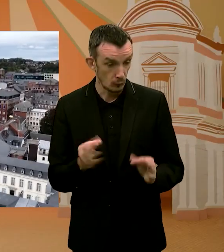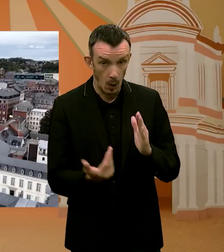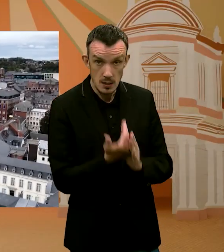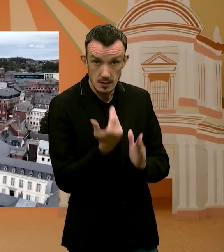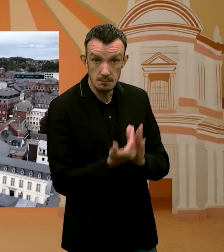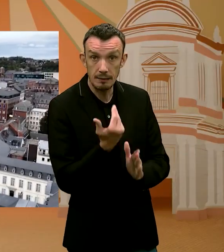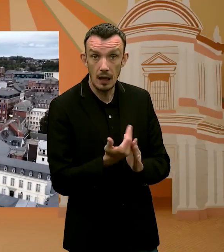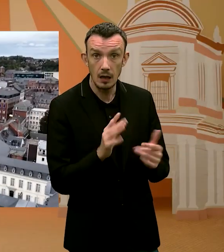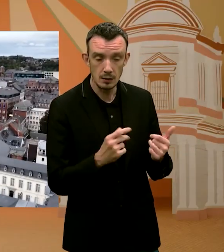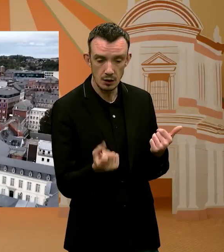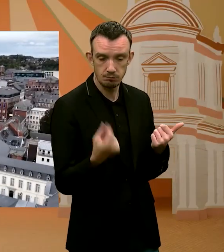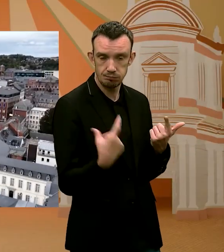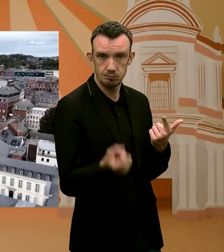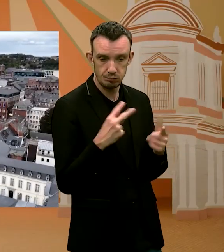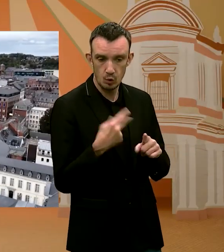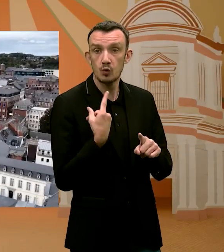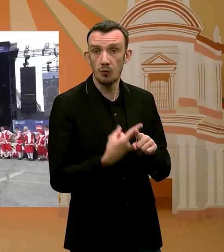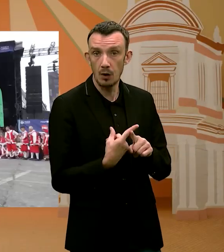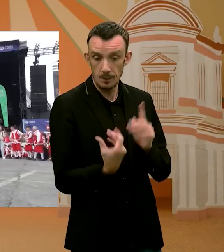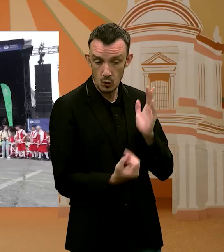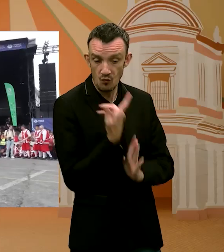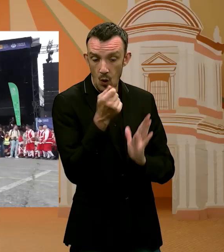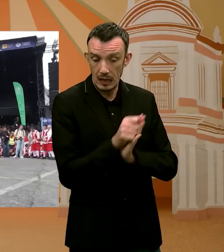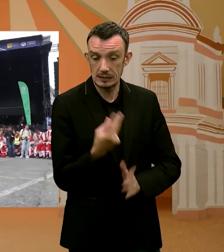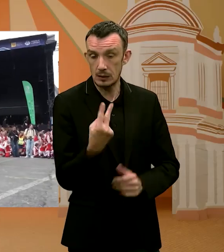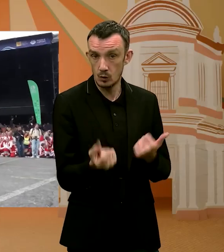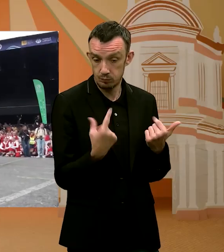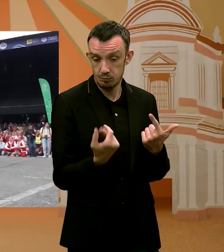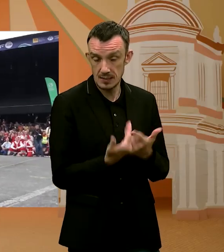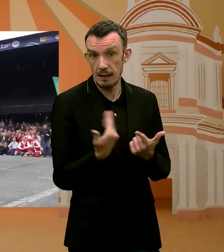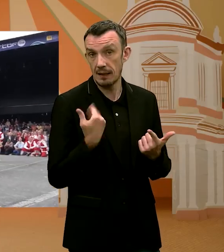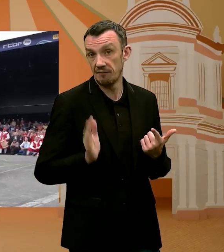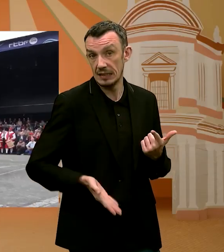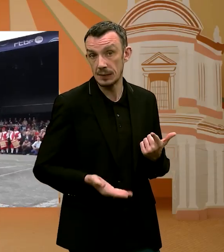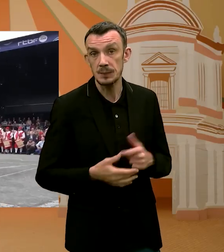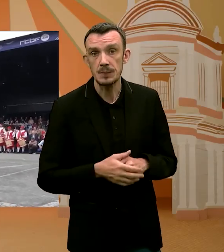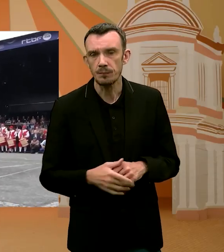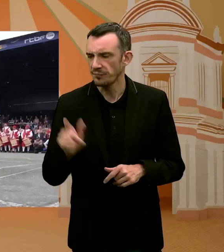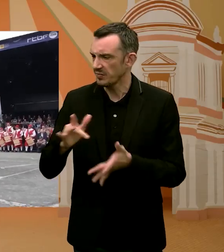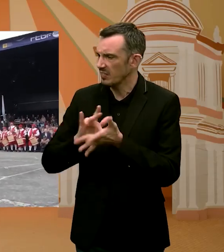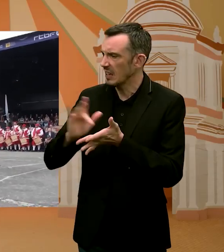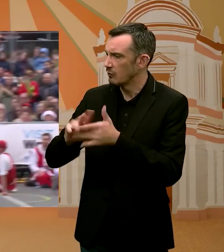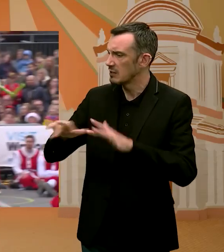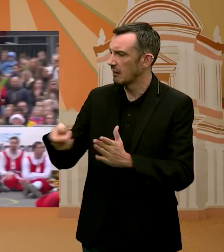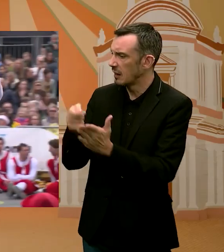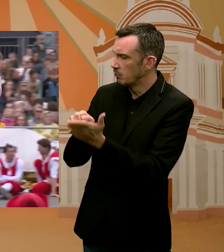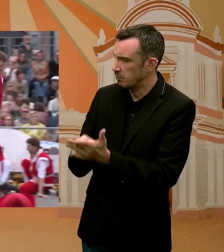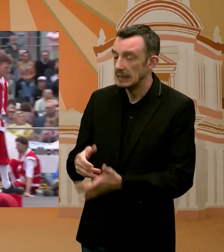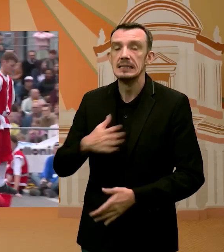alertes par mail. Il y avait déjà 2 nouveaux inscrits. C'est génial. Il faut aller sur le site, Alice, c'est bien ça. Oui, tout à fait. Sur le site des échasseurs, il y a un onglet «